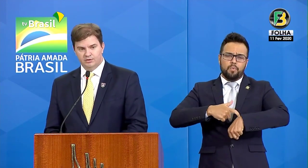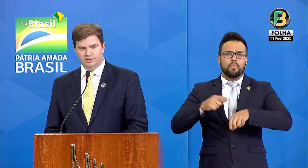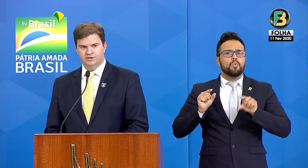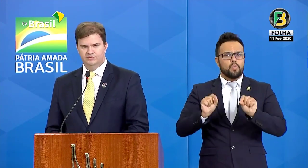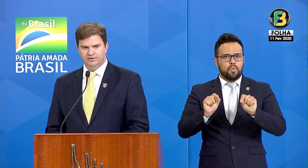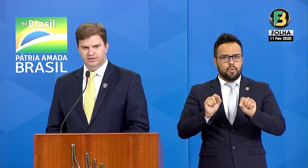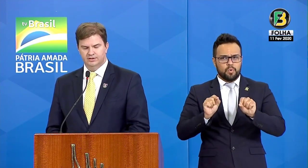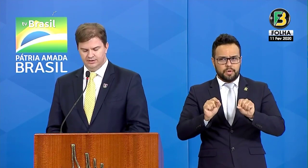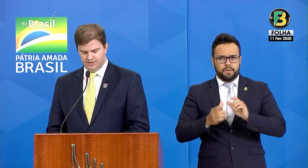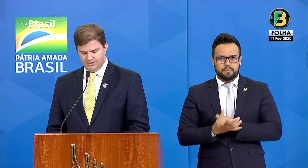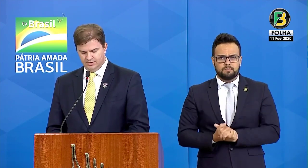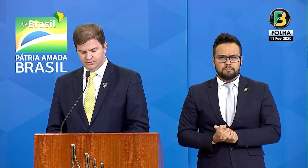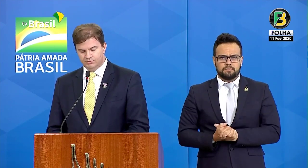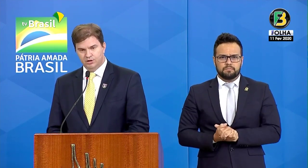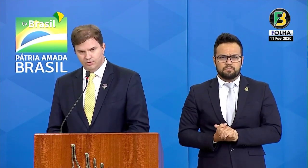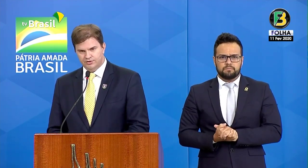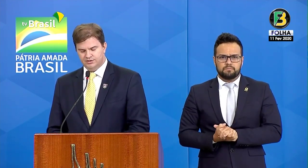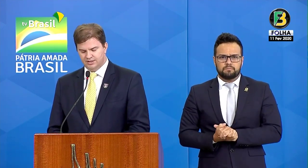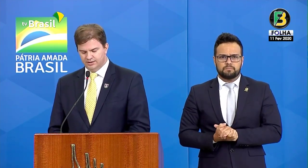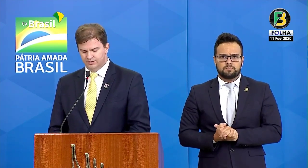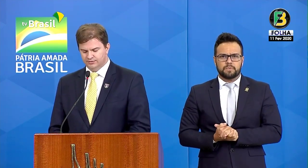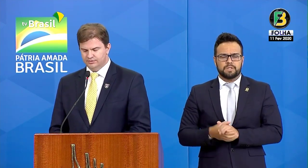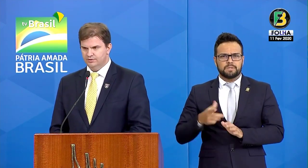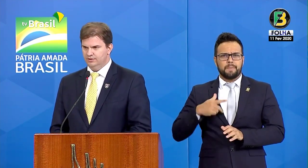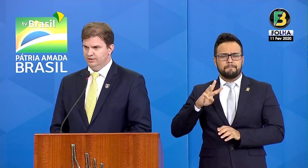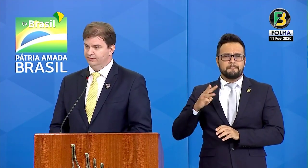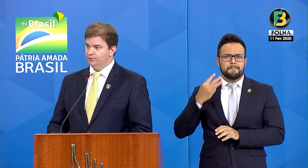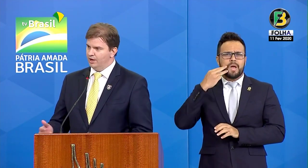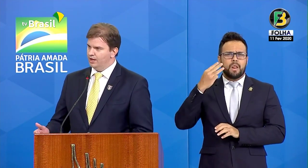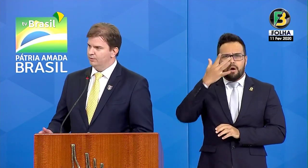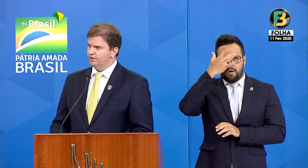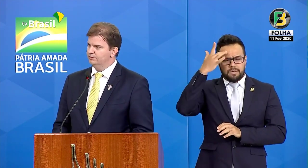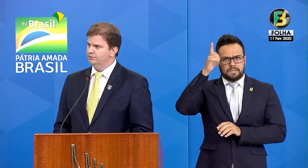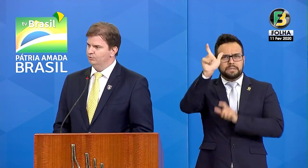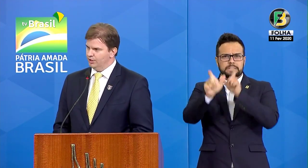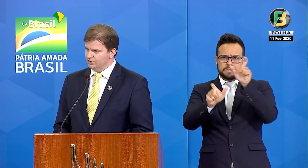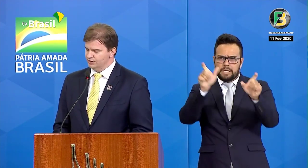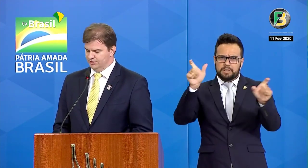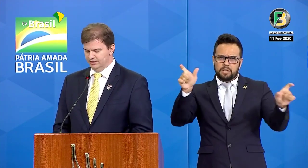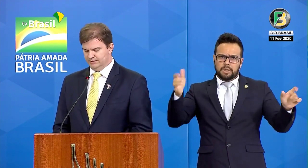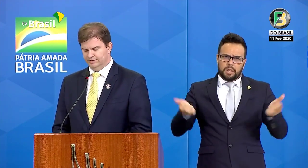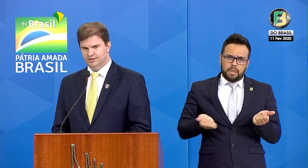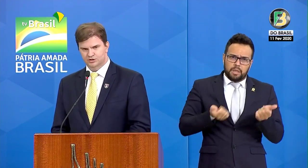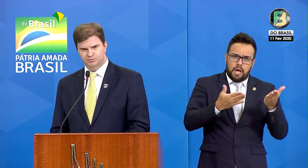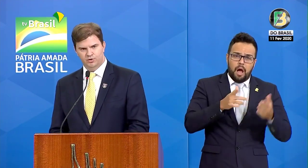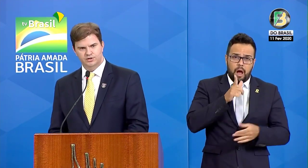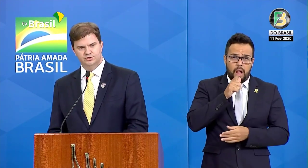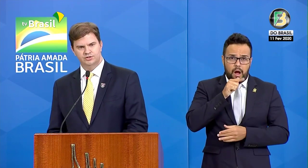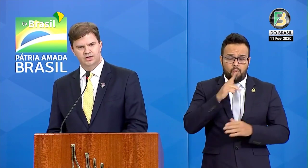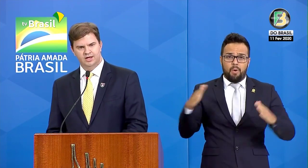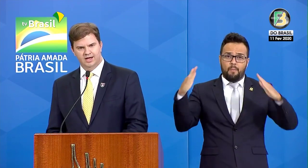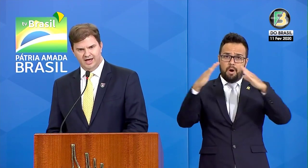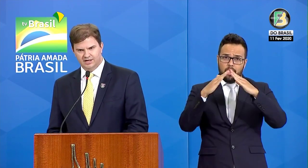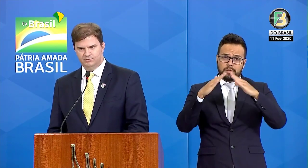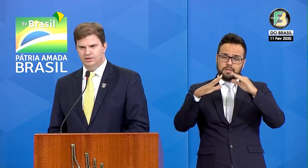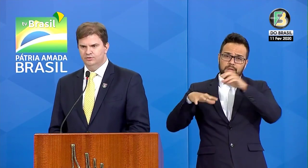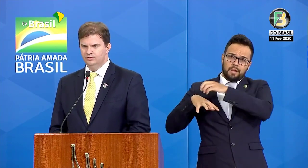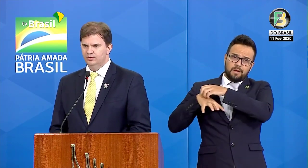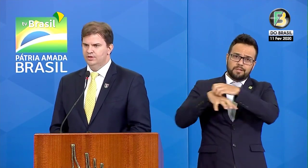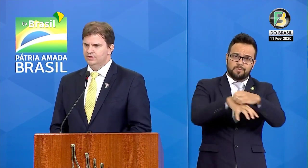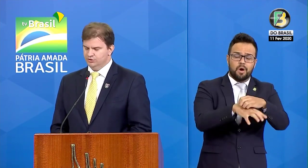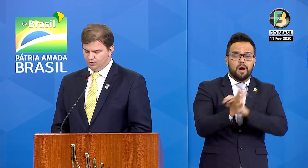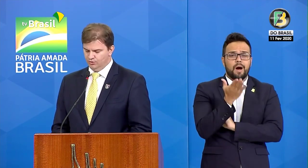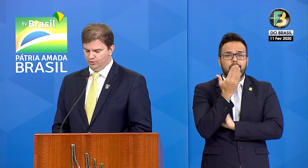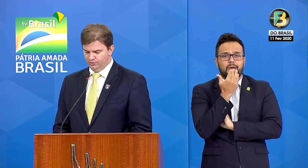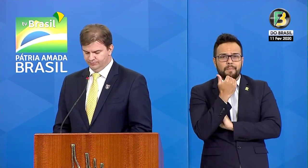para a melhoria de vida de milhões de cidadãos, levando água, moradia, transporte,